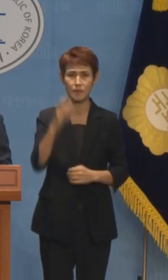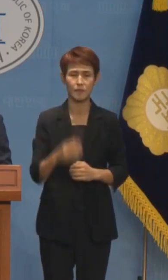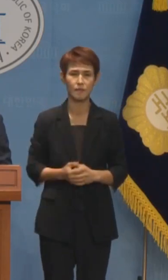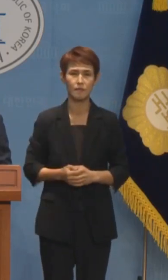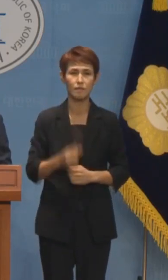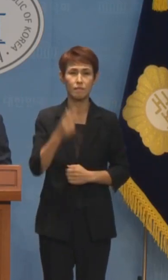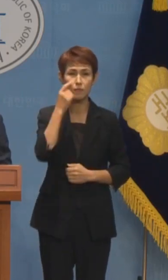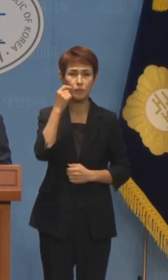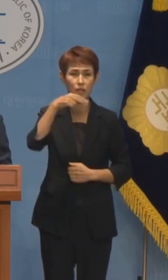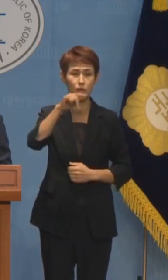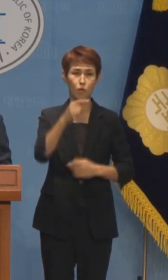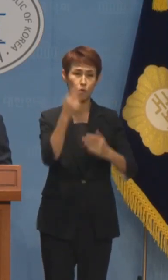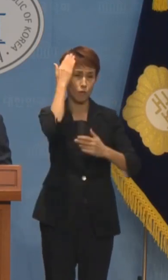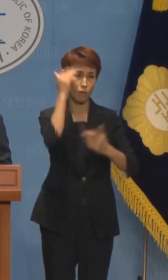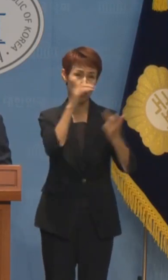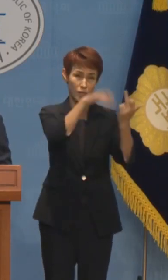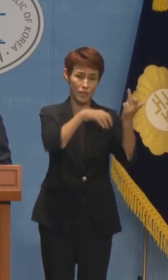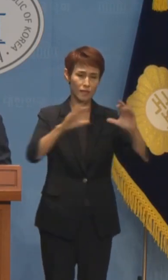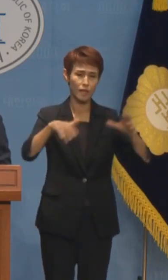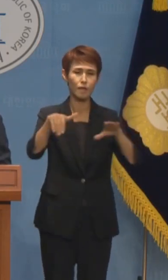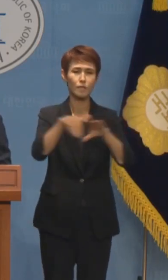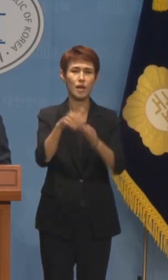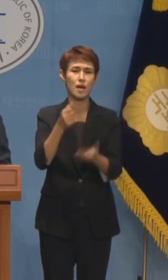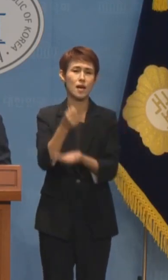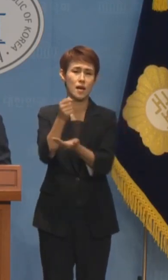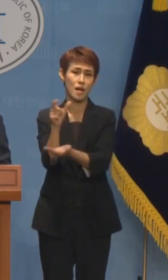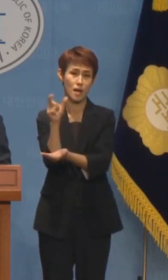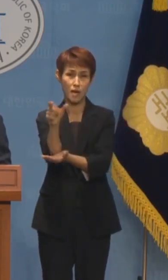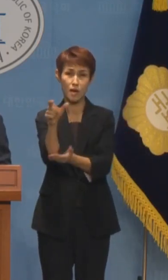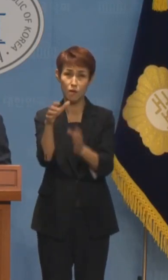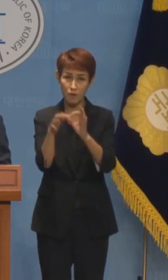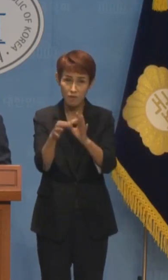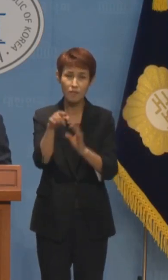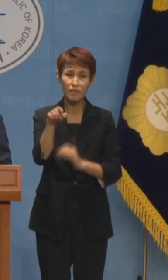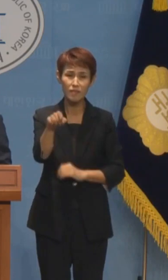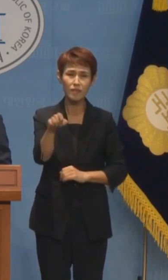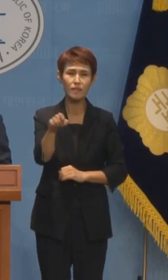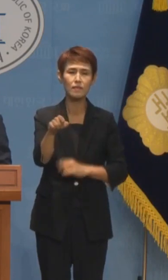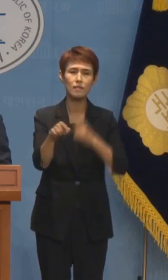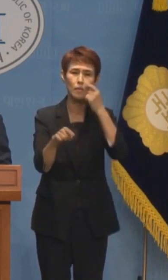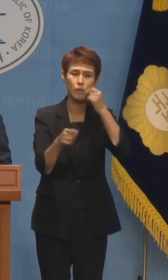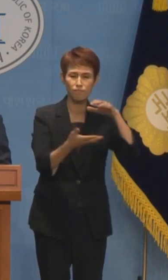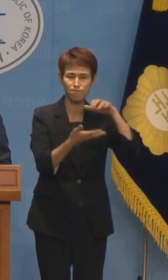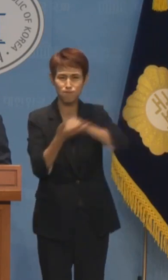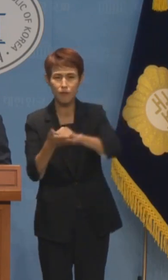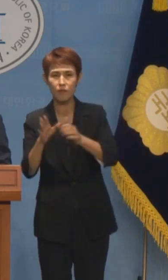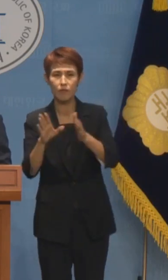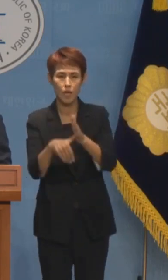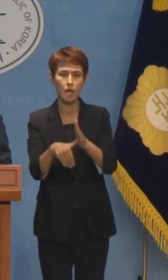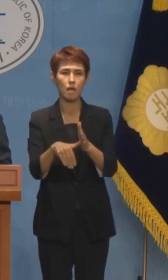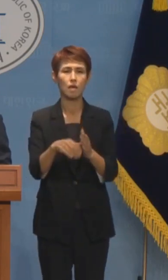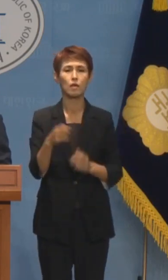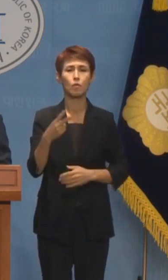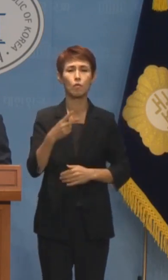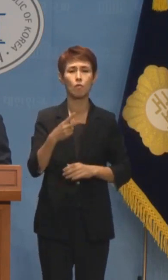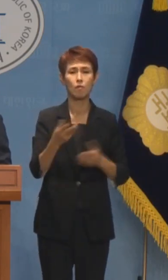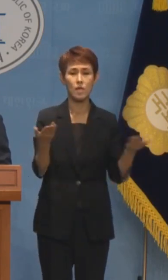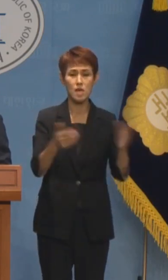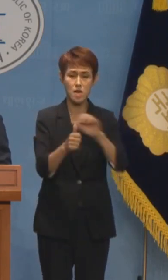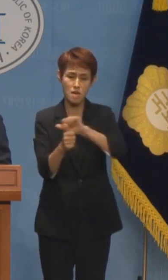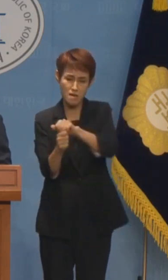강산의 세계문화유산 등재를 기점으로 일제 강점기 강제징용과 일본군